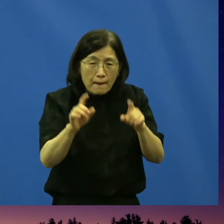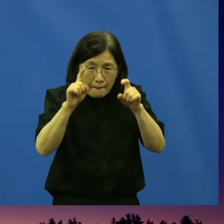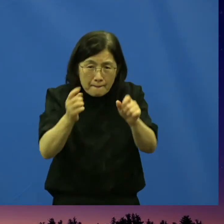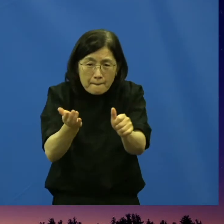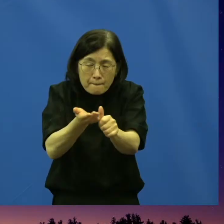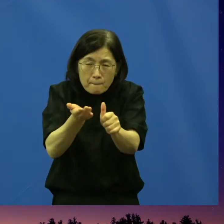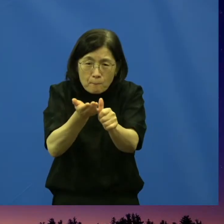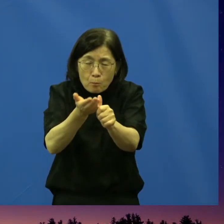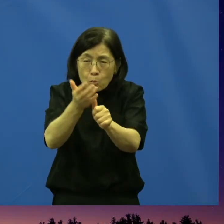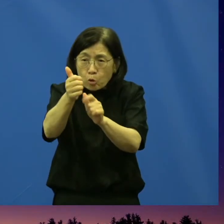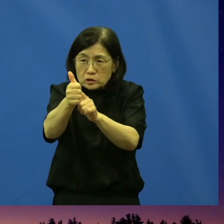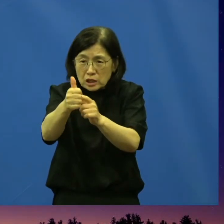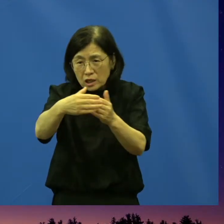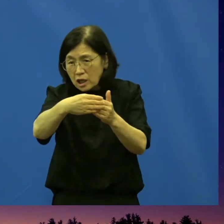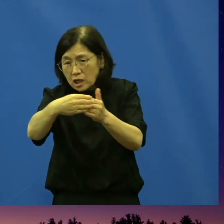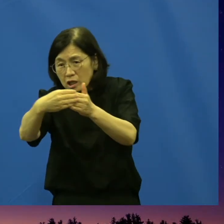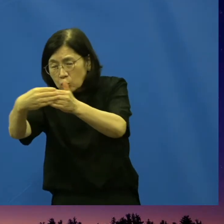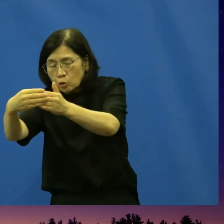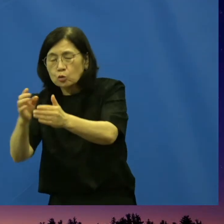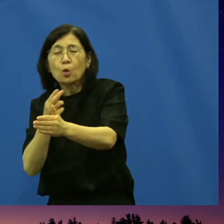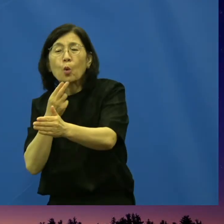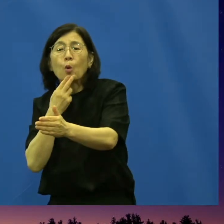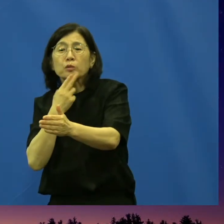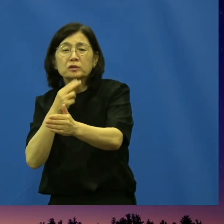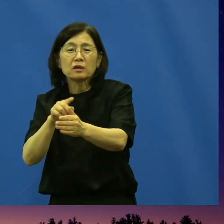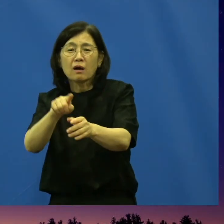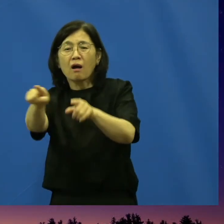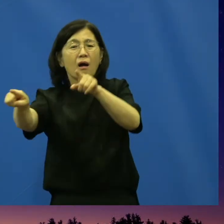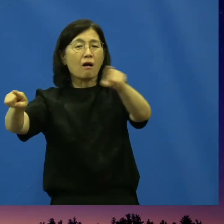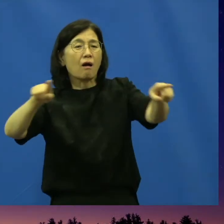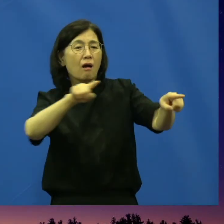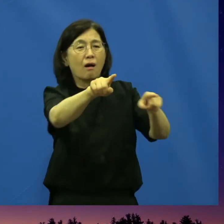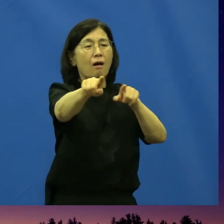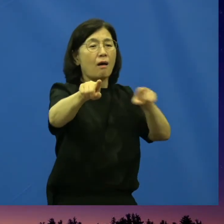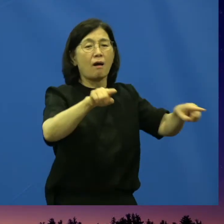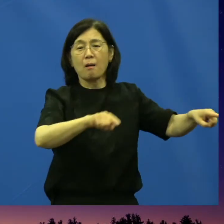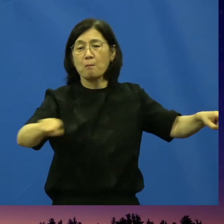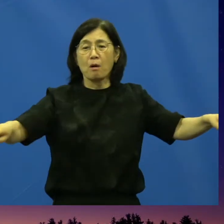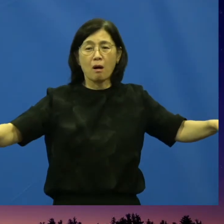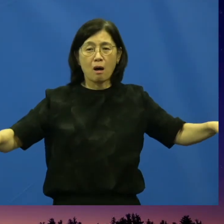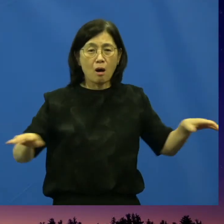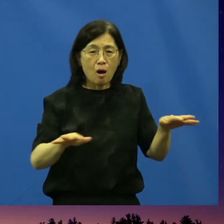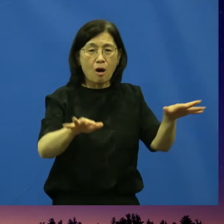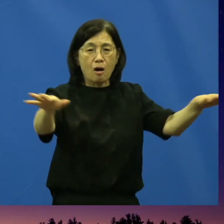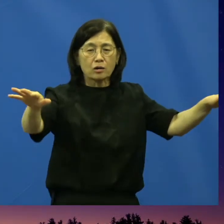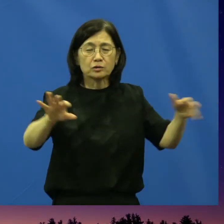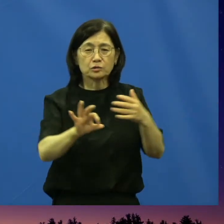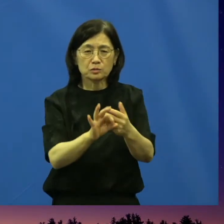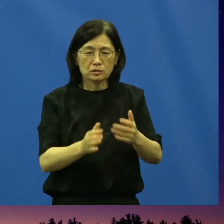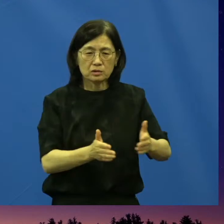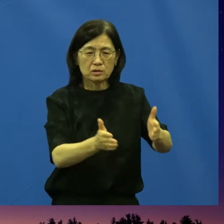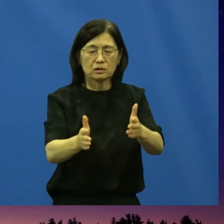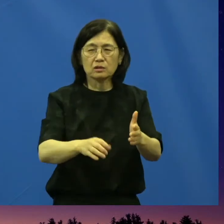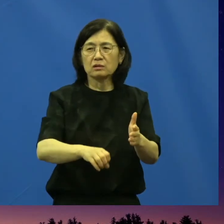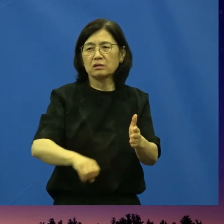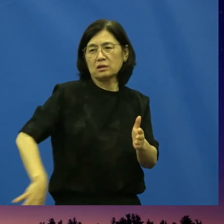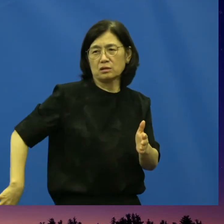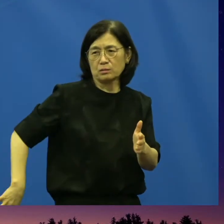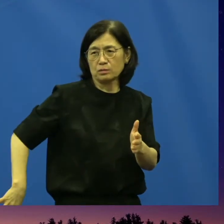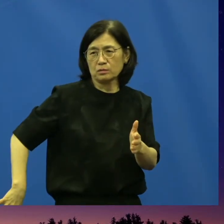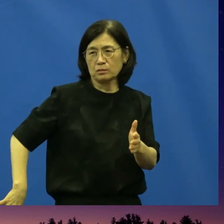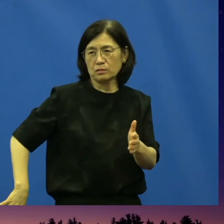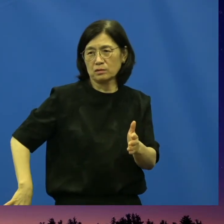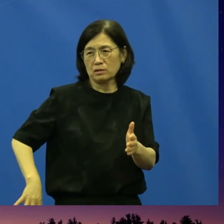받지 않고 스스로 길을 찾을 수 없어요. 양이 약시기 때문에 길을 잃어버리기 쉽고, 길을 한번 잃으면